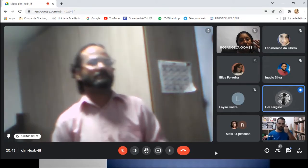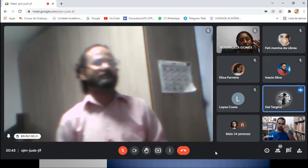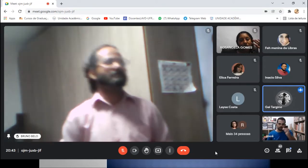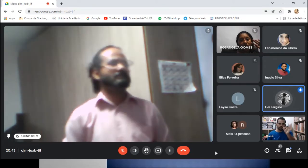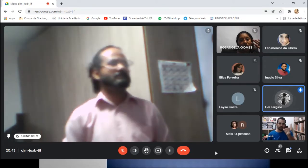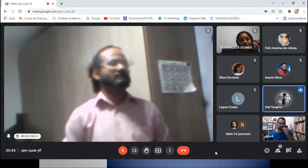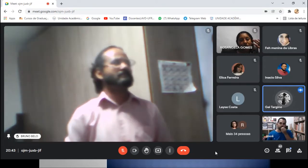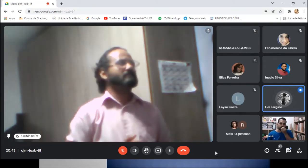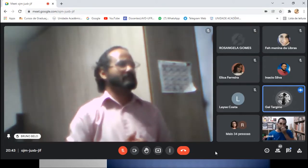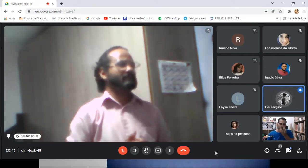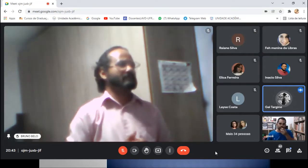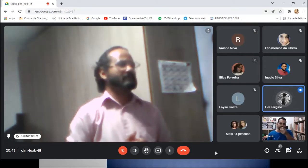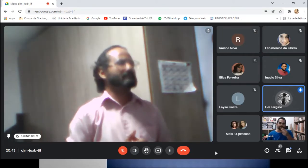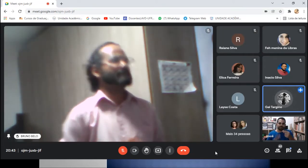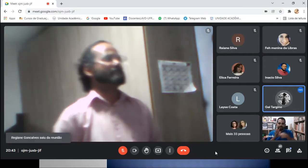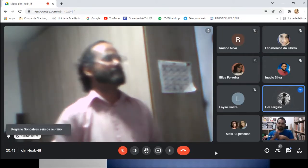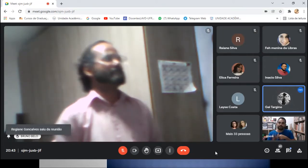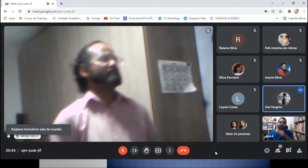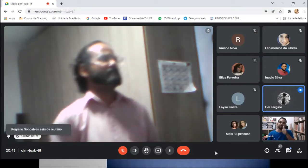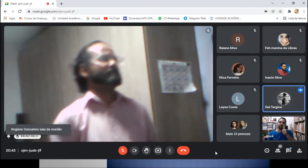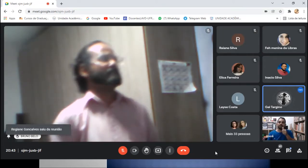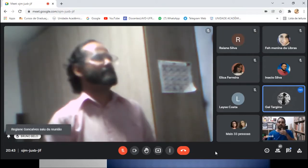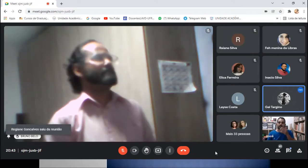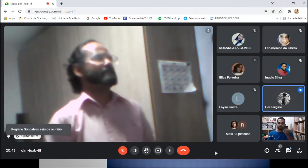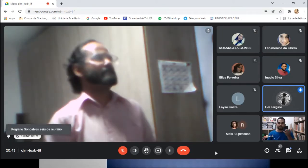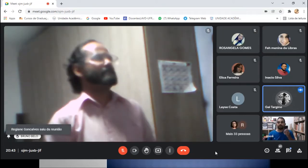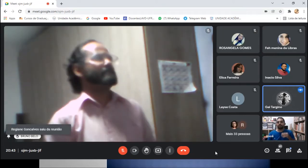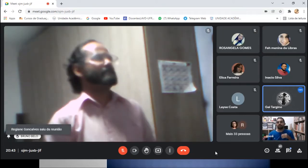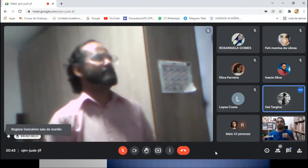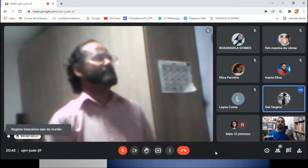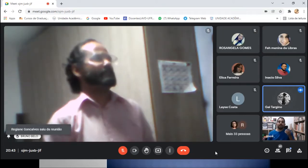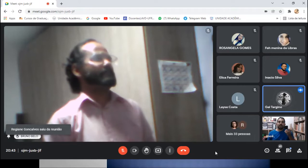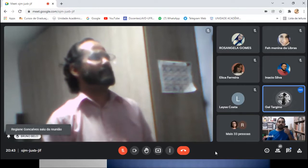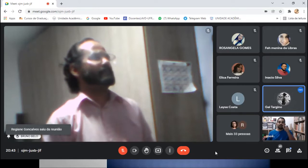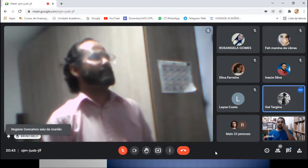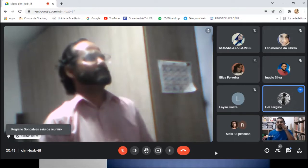e aí agora complementou. Bruno, bom,